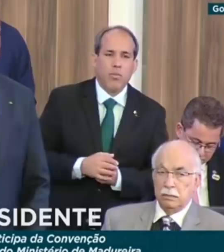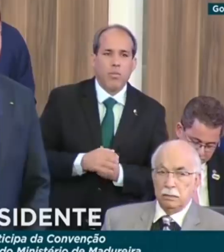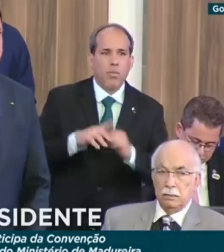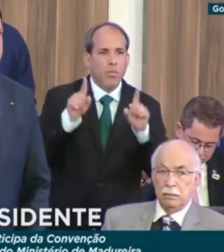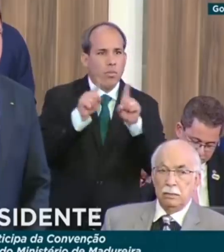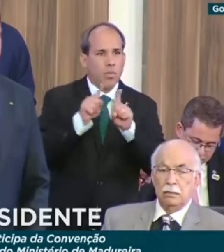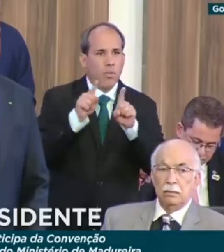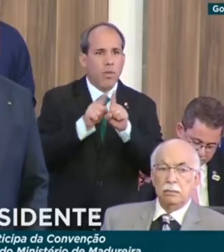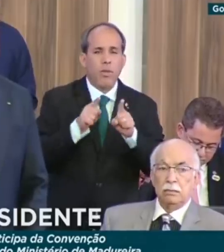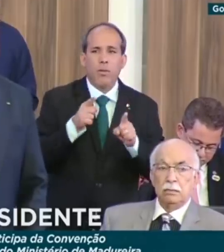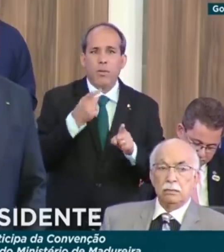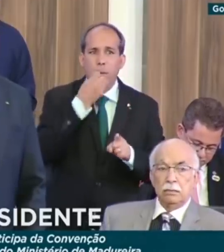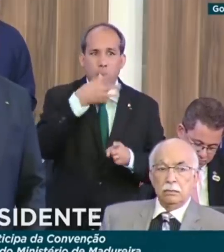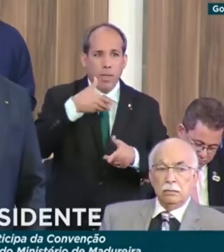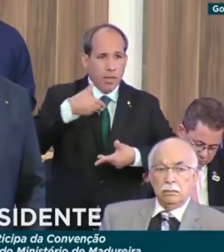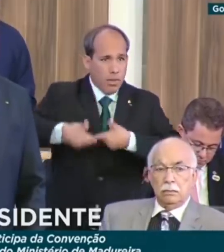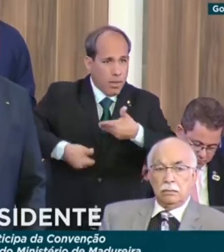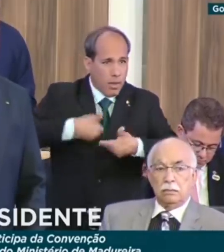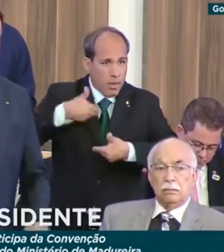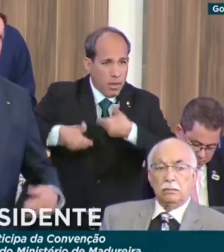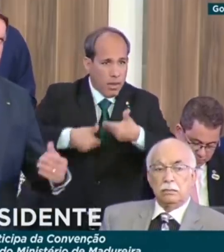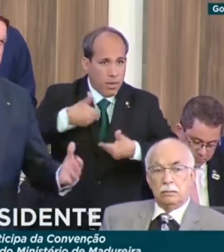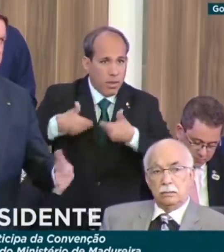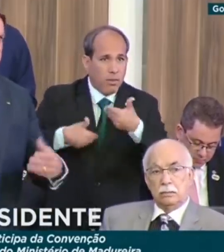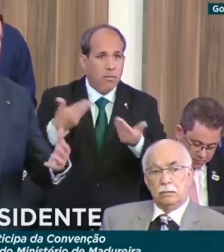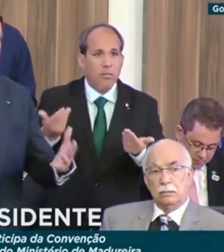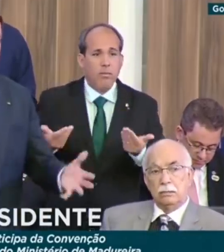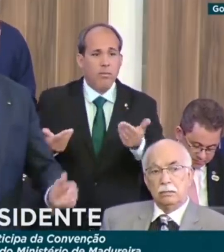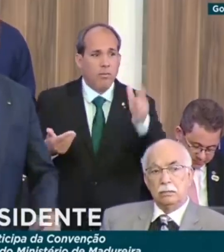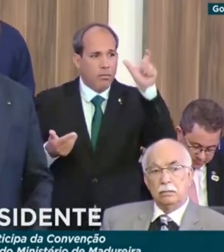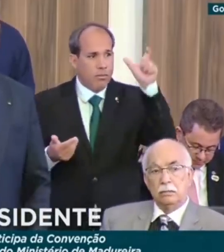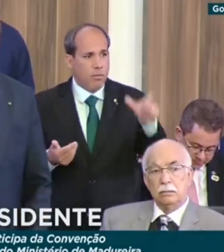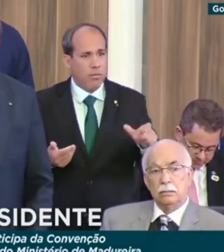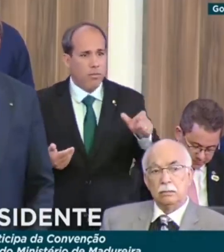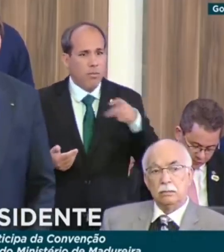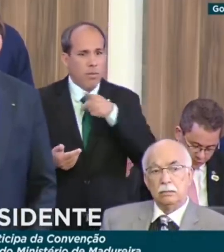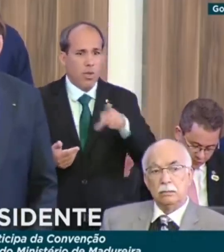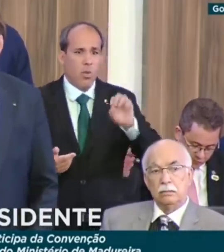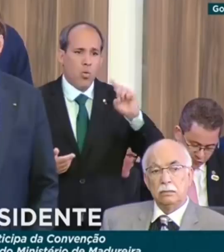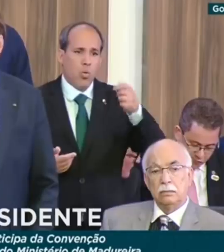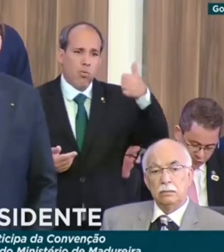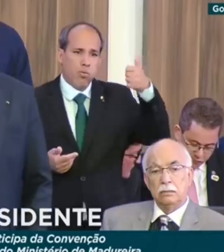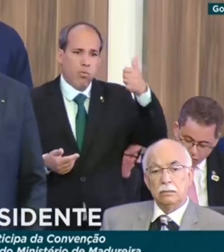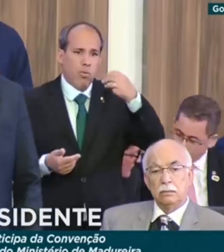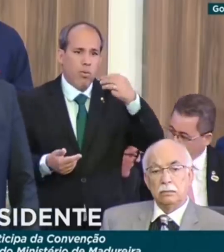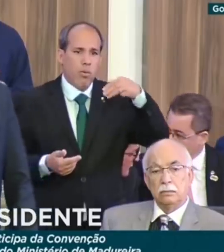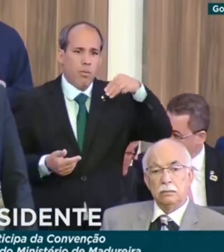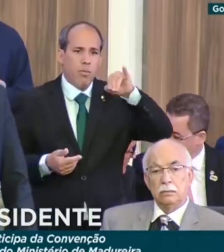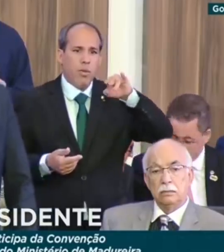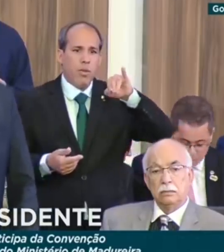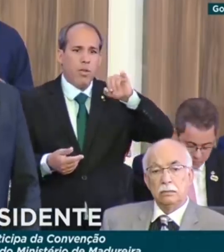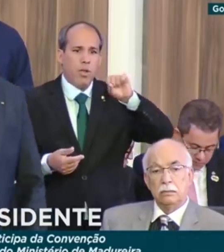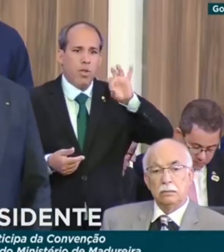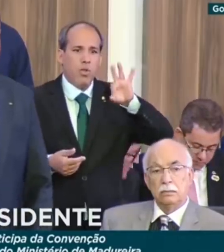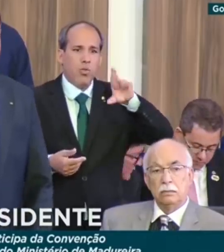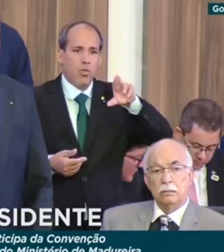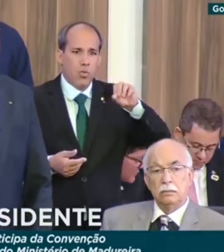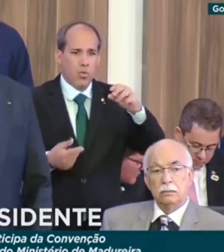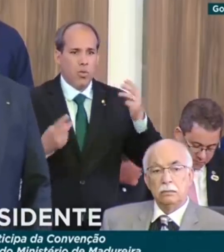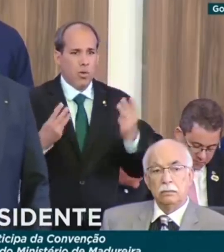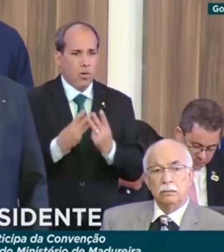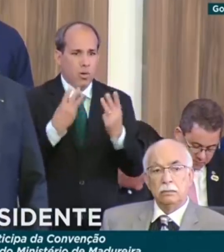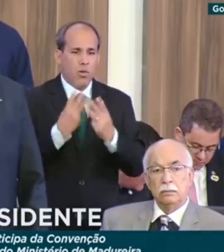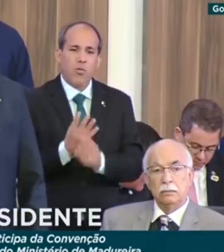Assim como sou bem tratado pelo presidente ou primeiro-ministro de Israel, um